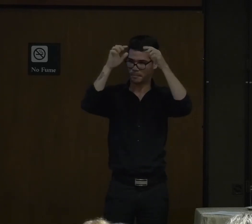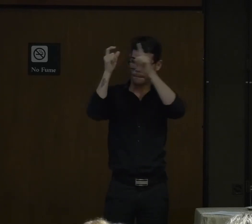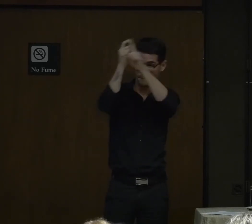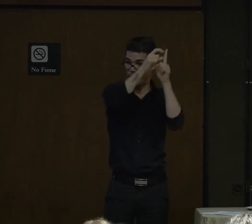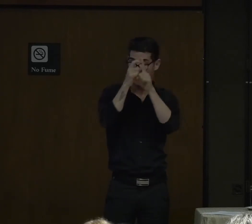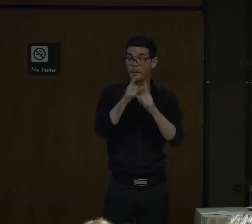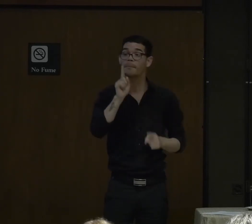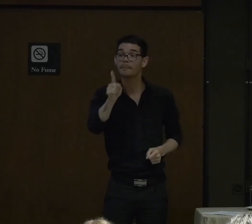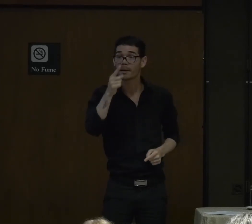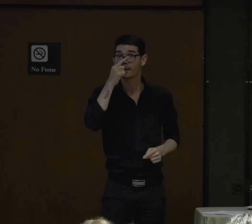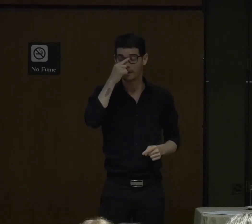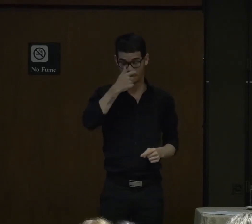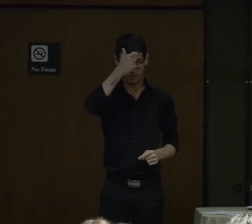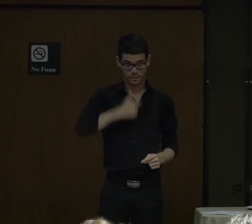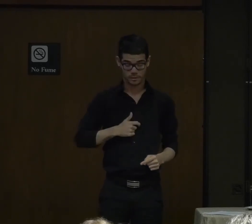en ese momento,